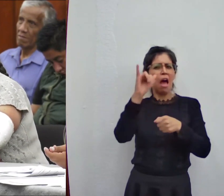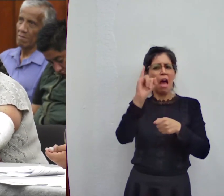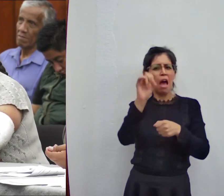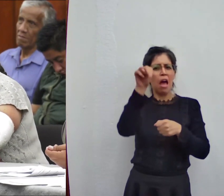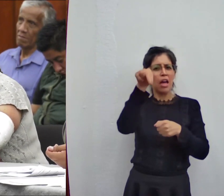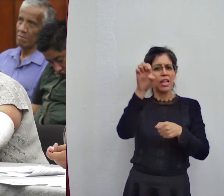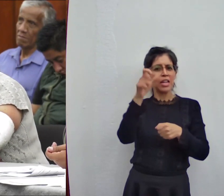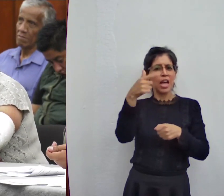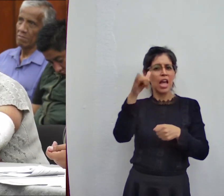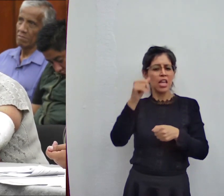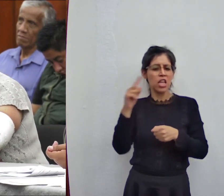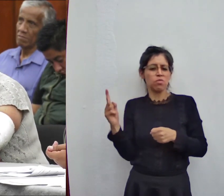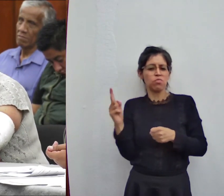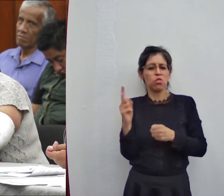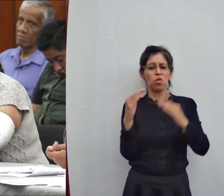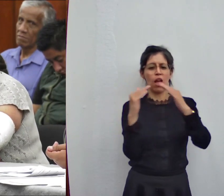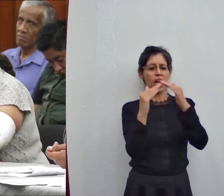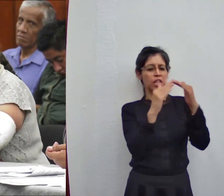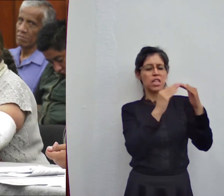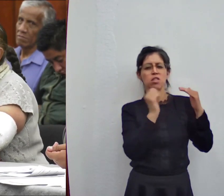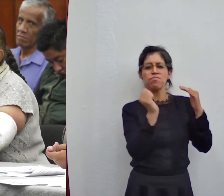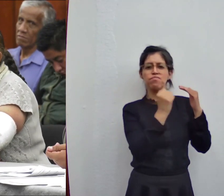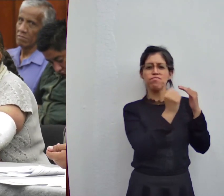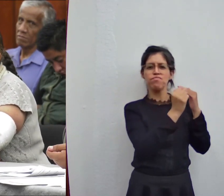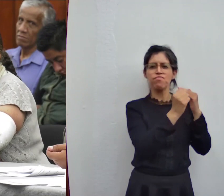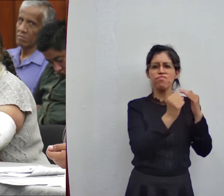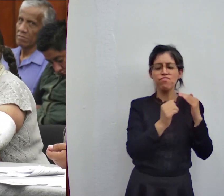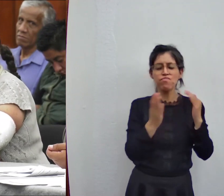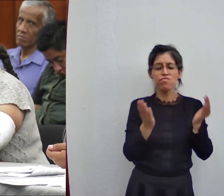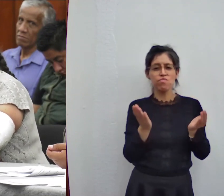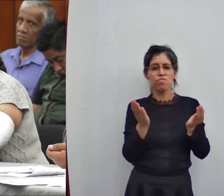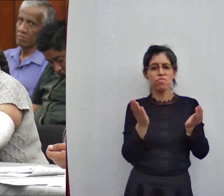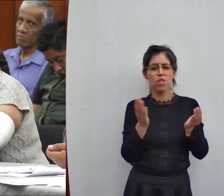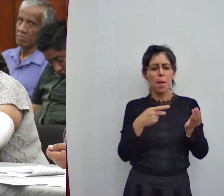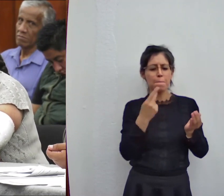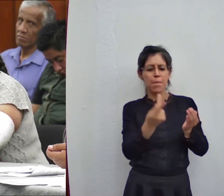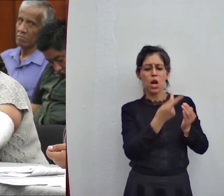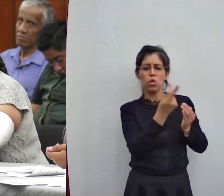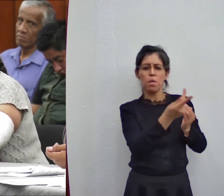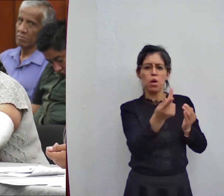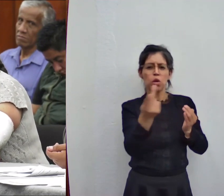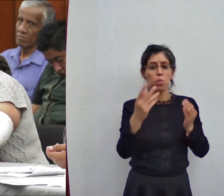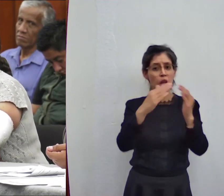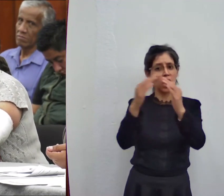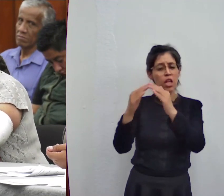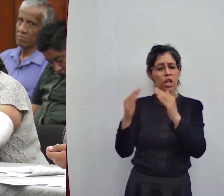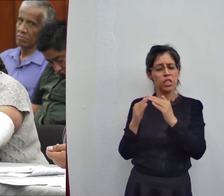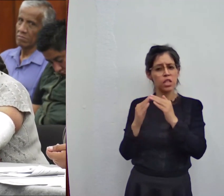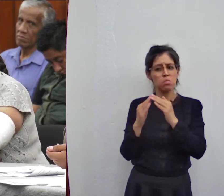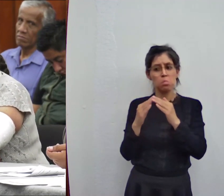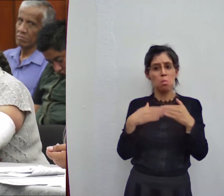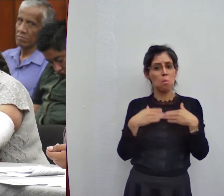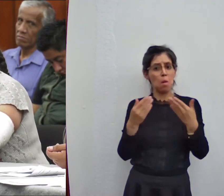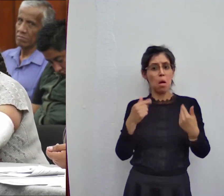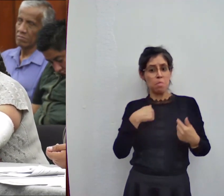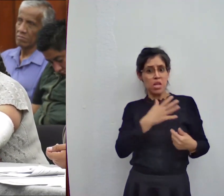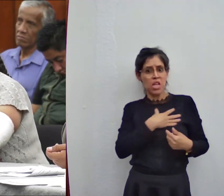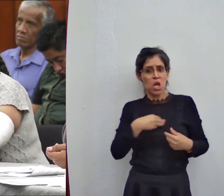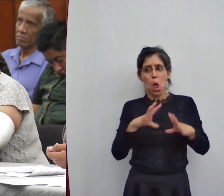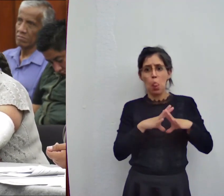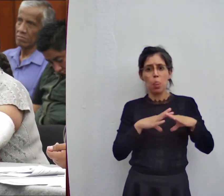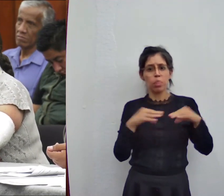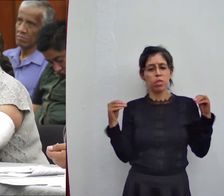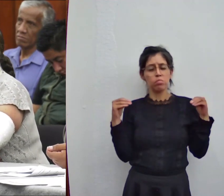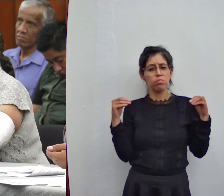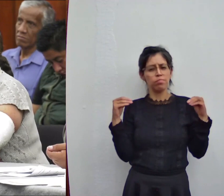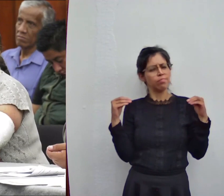el censo poblacional, no apareció. Apenas últimamente se levantó el censo